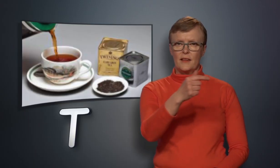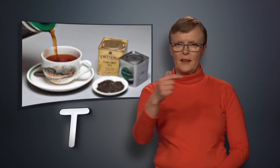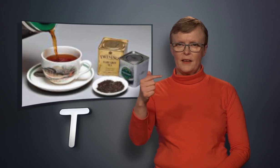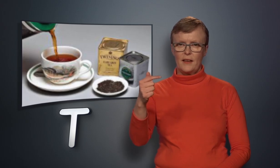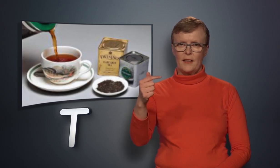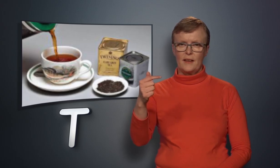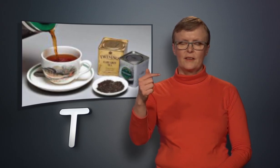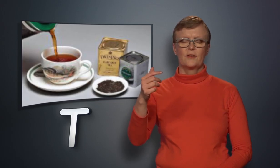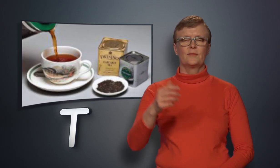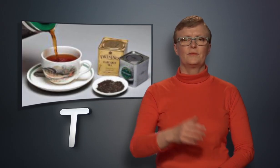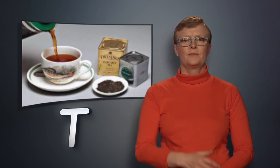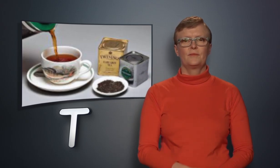Tee.